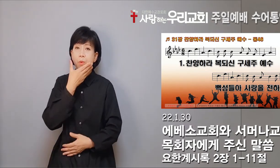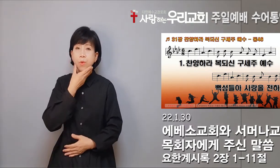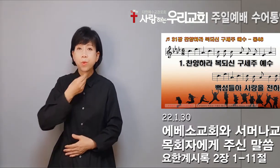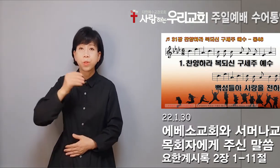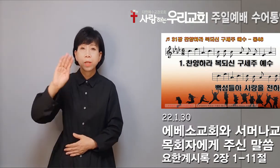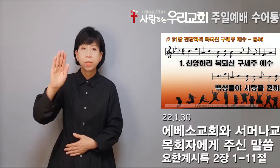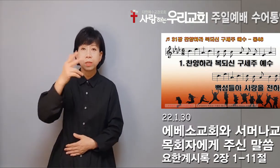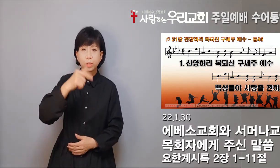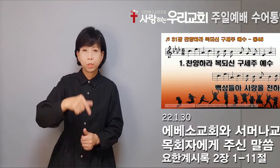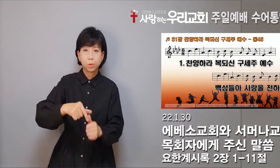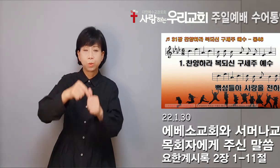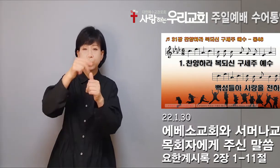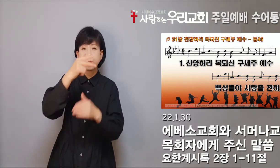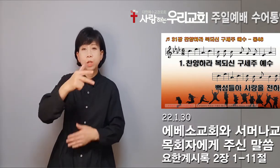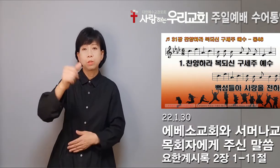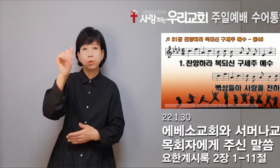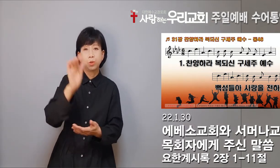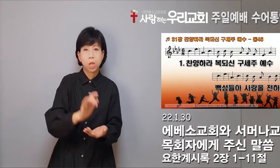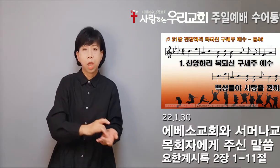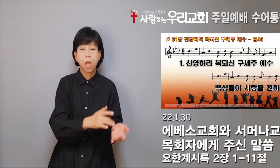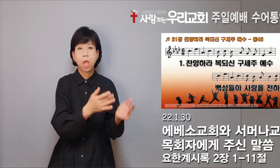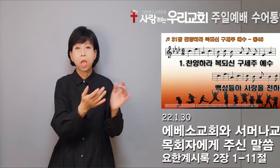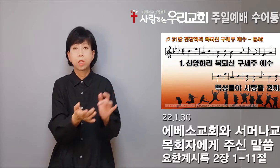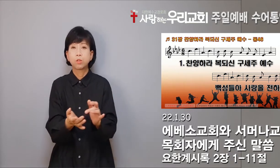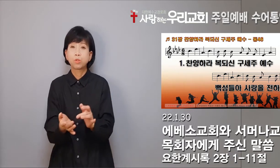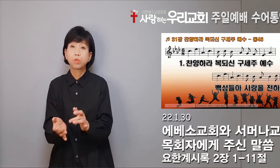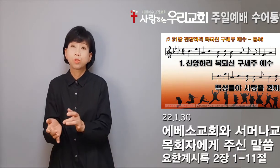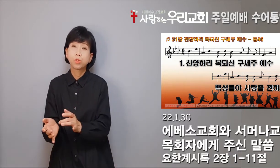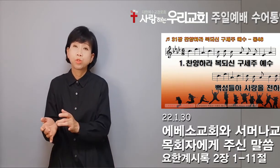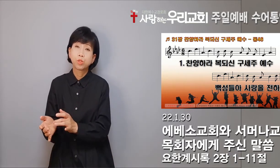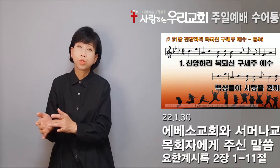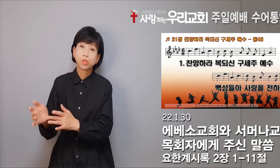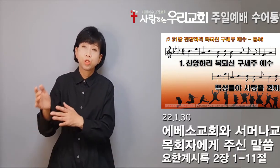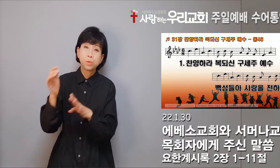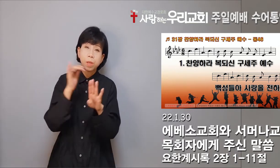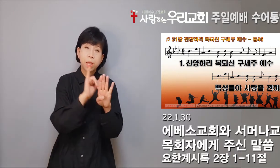찬양하라 복되신 구세주 예수